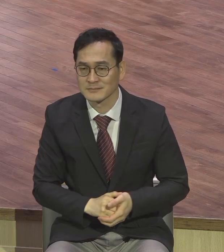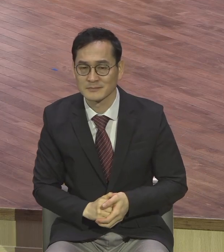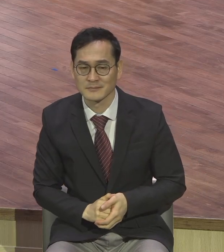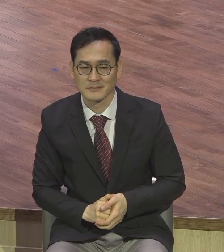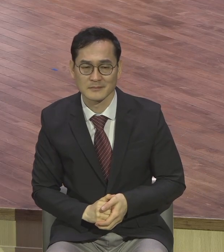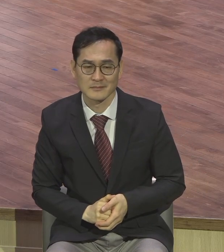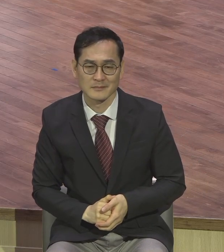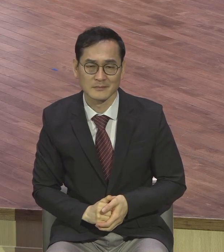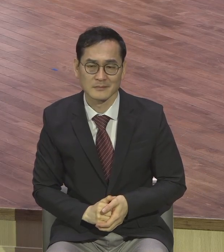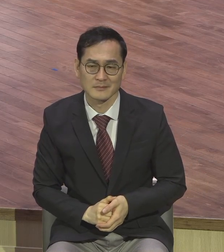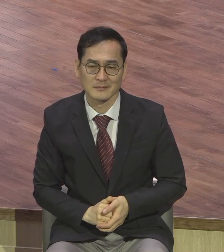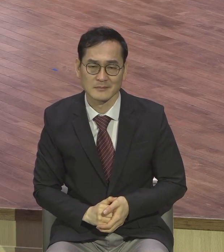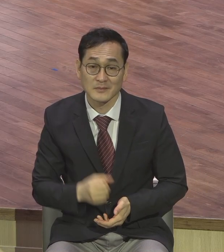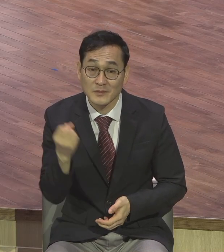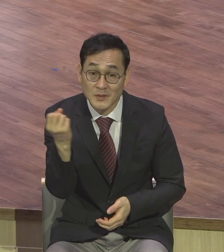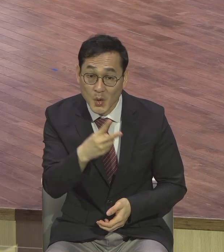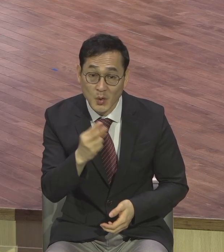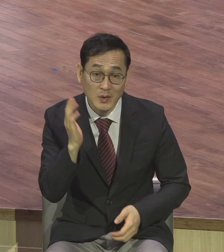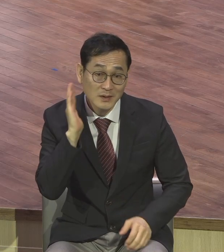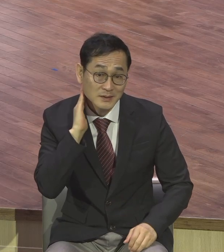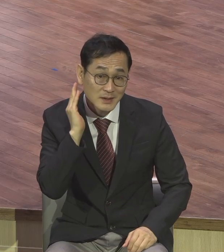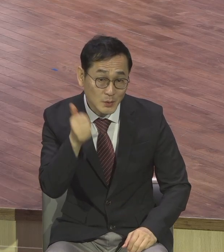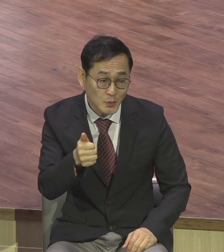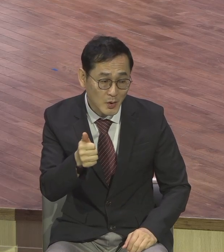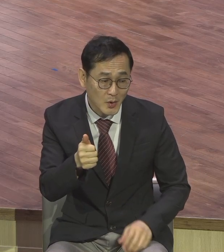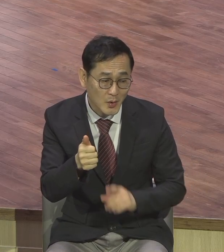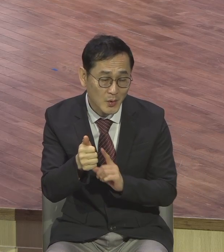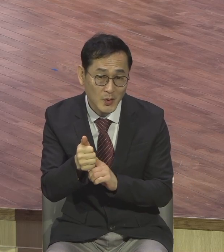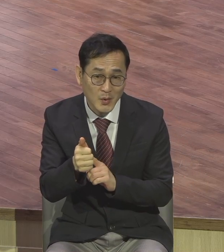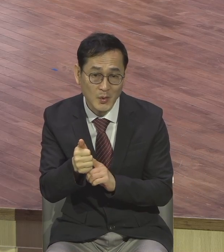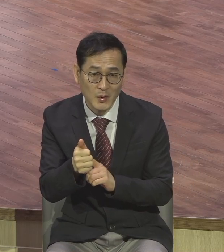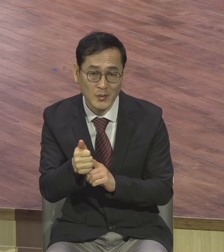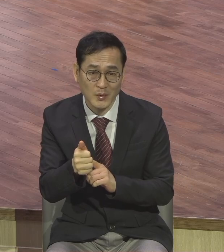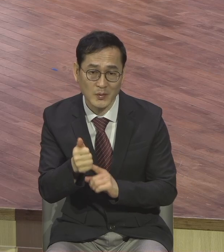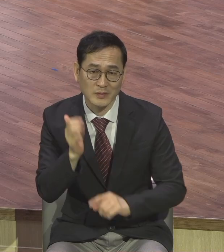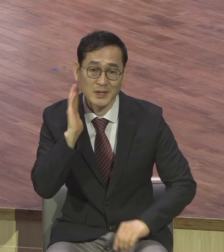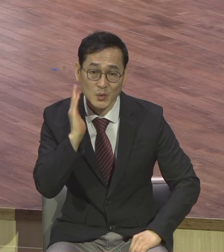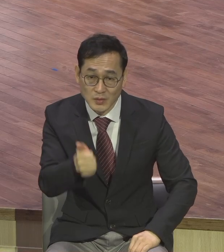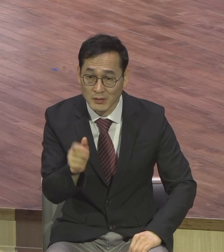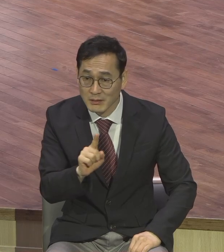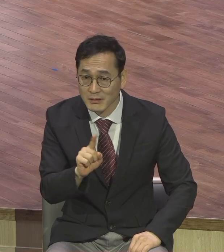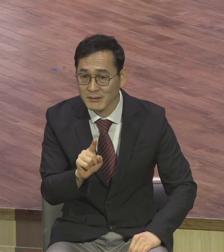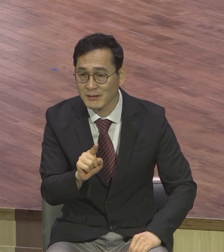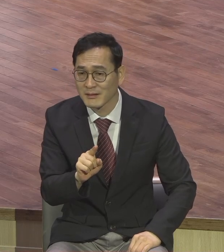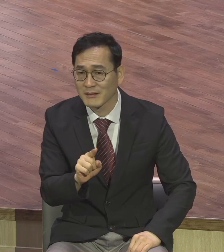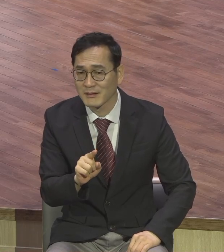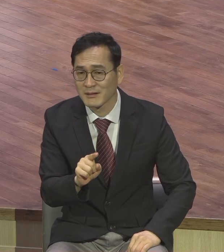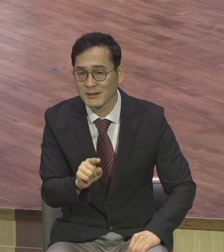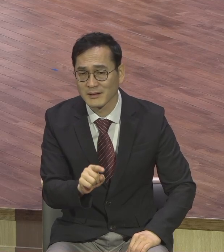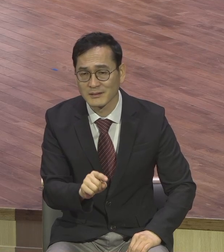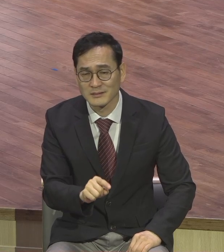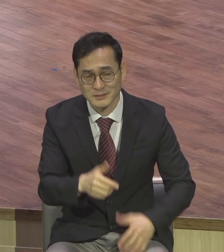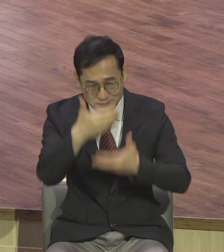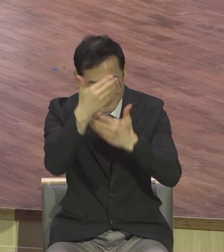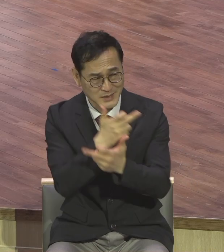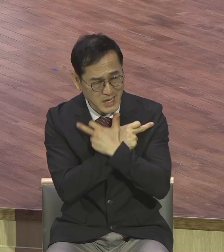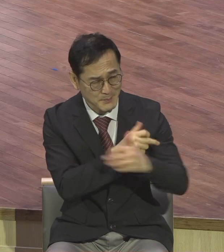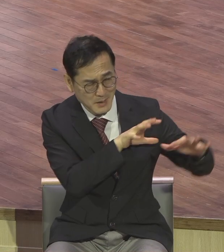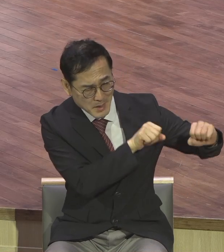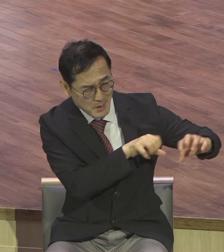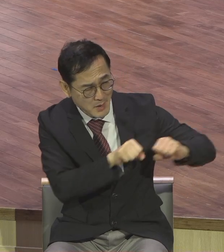대통령이 죽기로 각오하고 싸우겠다는 말을 해놓고 그 다음날 수도 카불이 그렇게